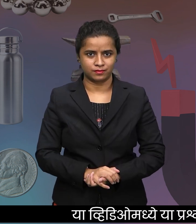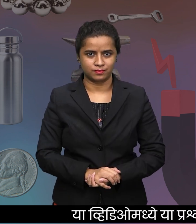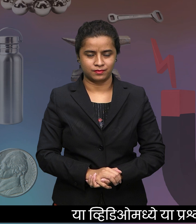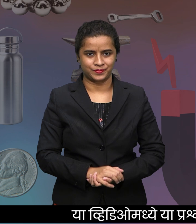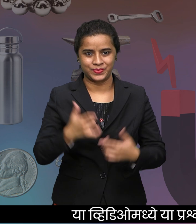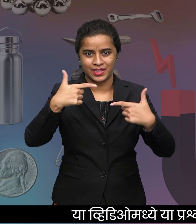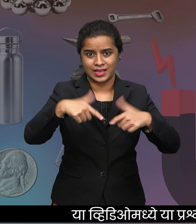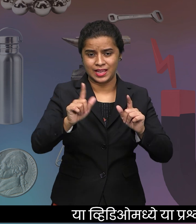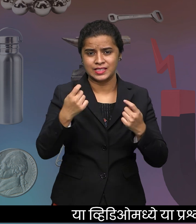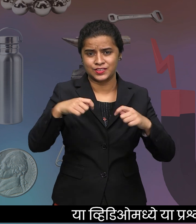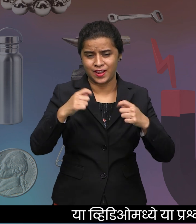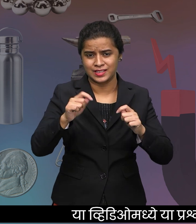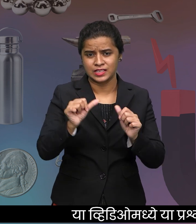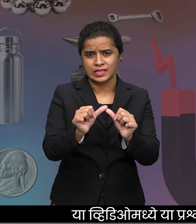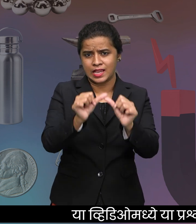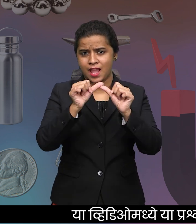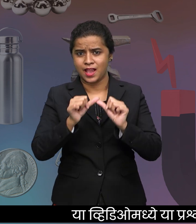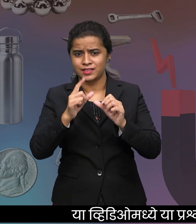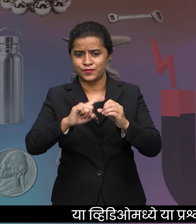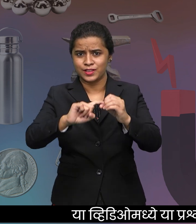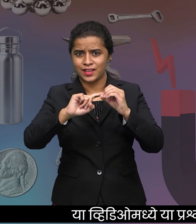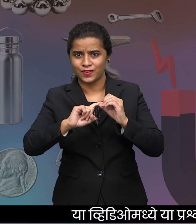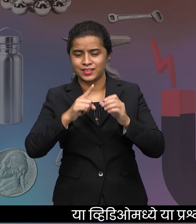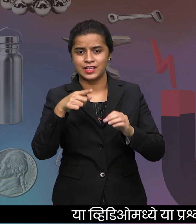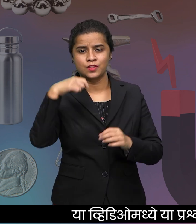या व्हिडिओमध्ये या प्रश्नांची उत्तरे शोधण्याचा प्रयत्न करूया.